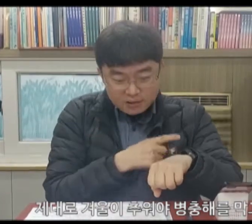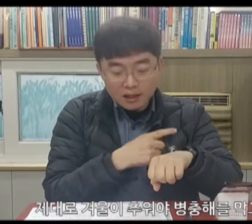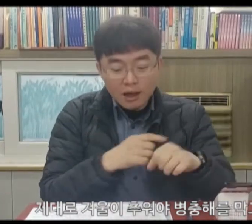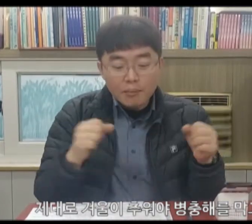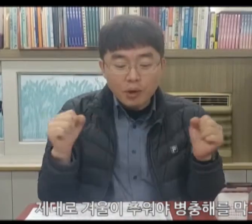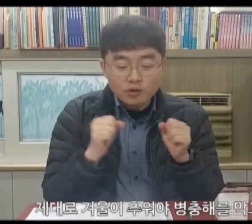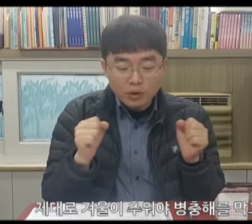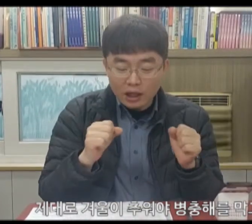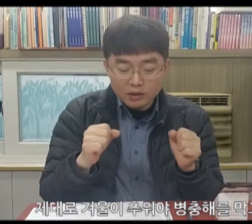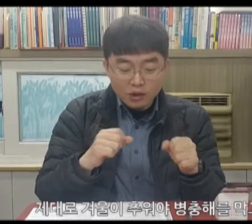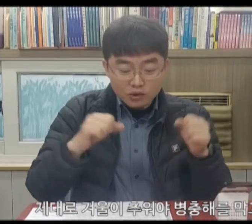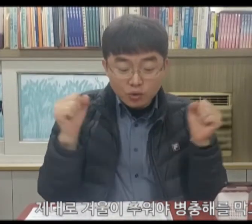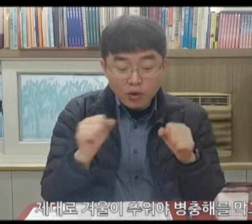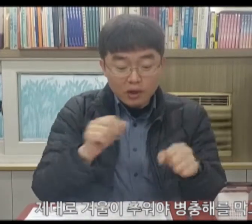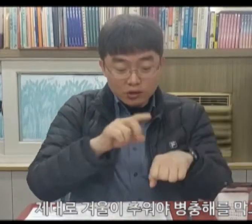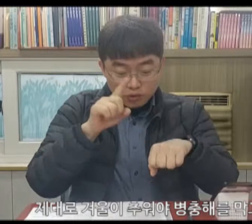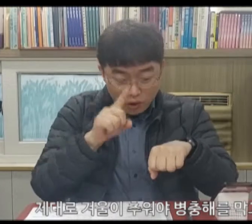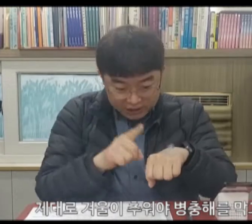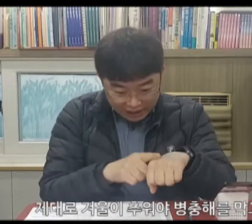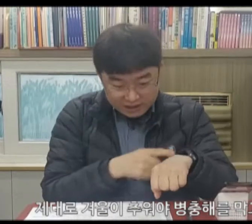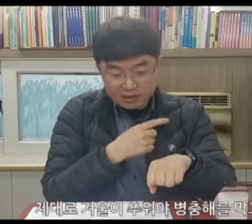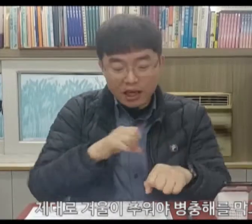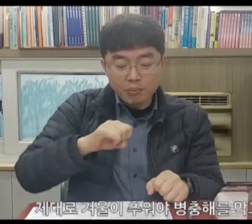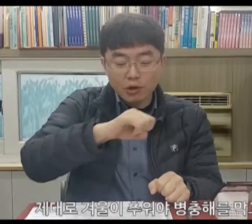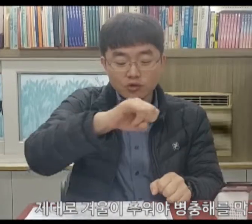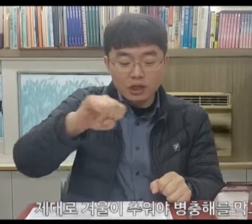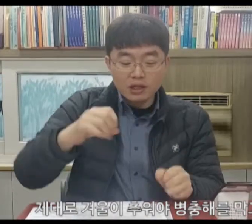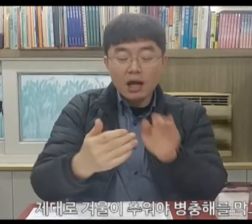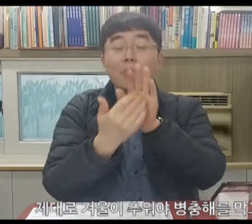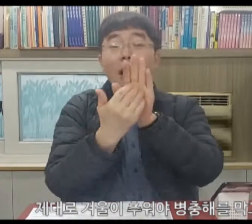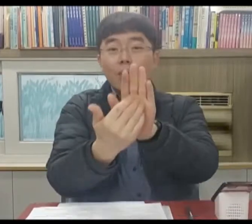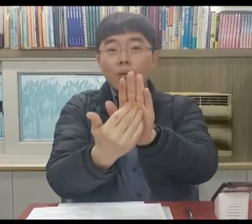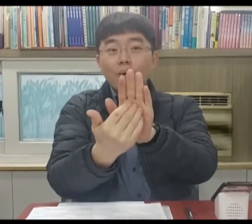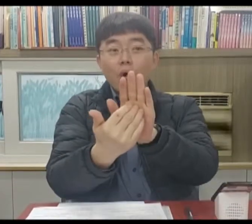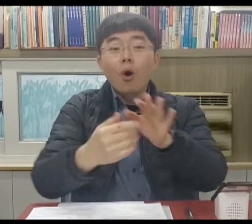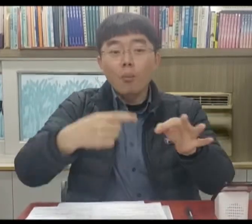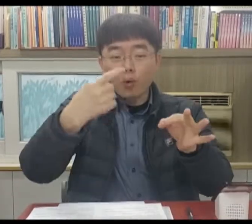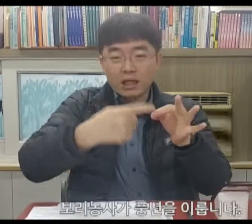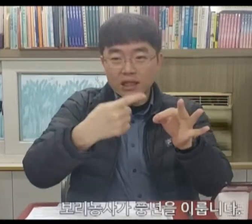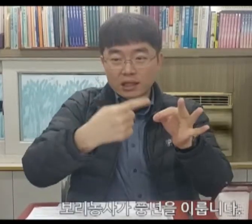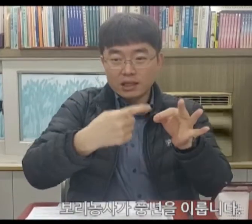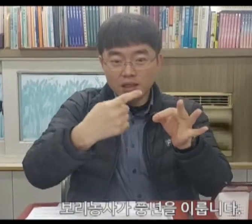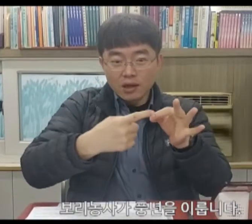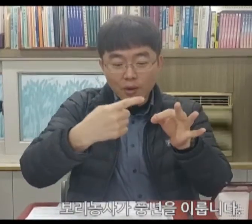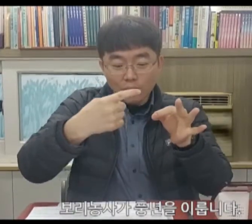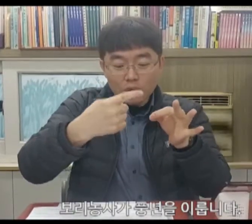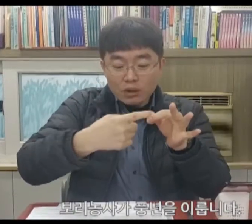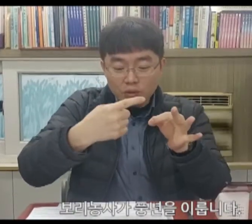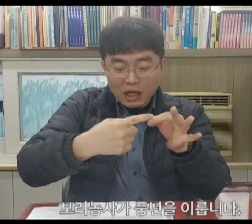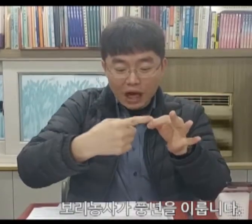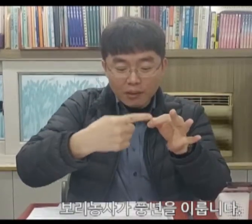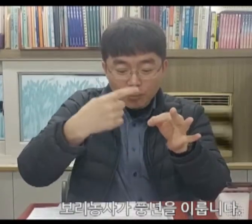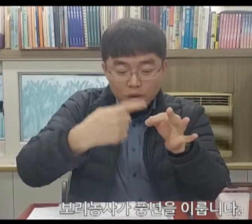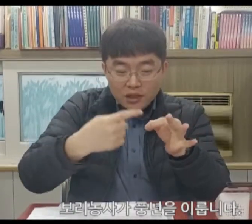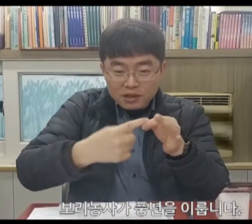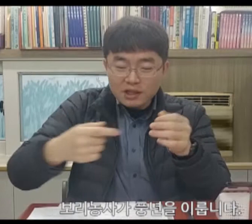자연스럽게 추워 자연스럽게 병충해를 막고 보리 농사 보리를